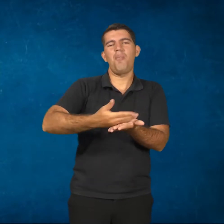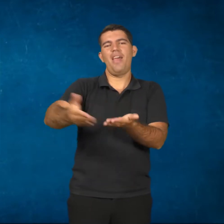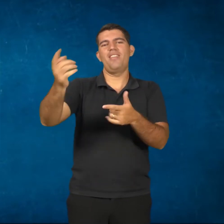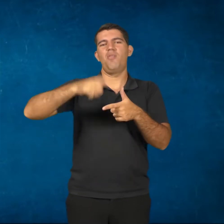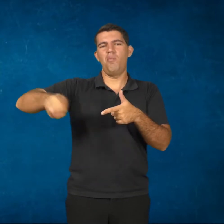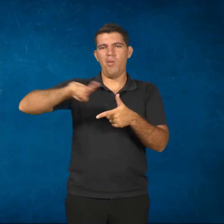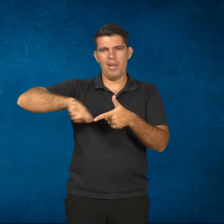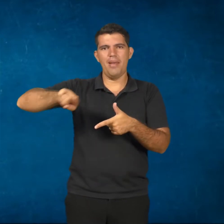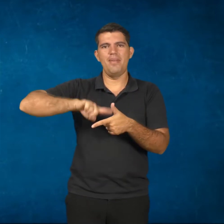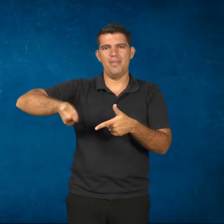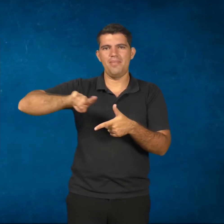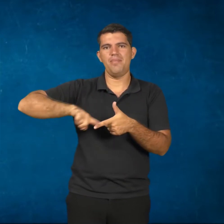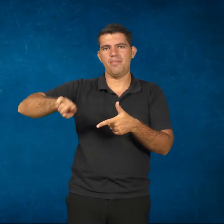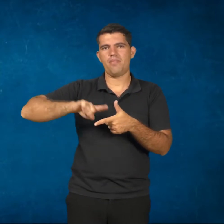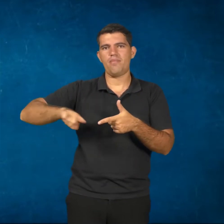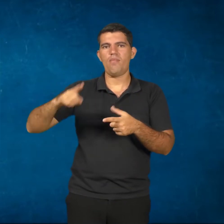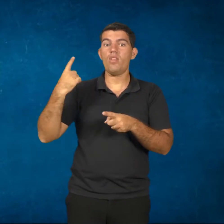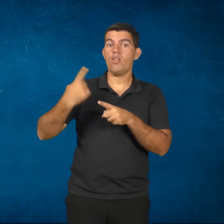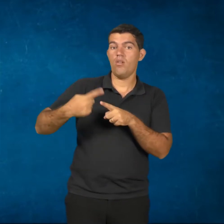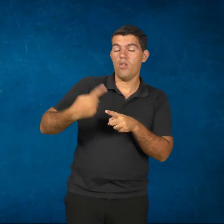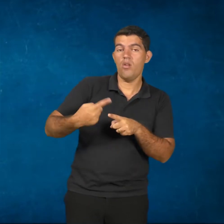assim, quer dizer, há